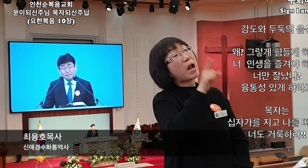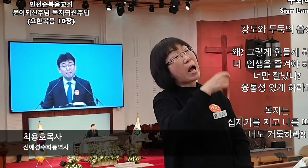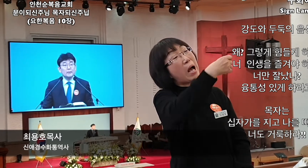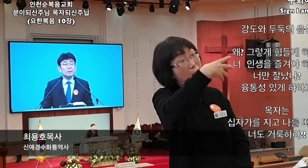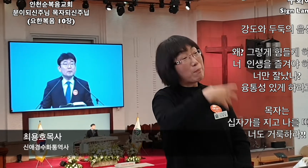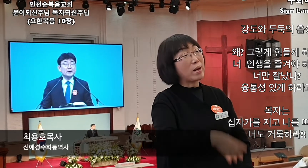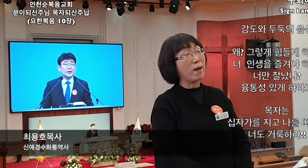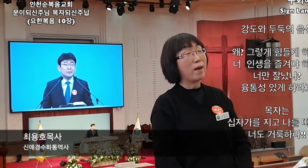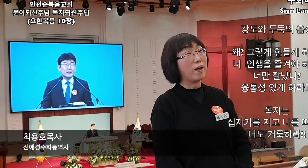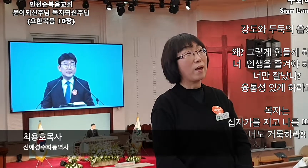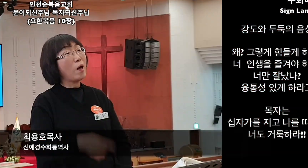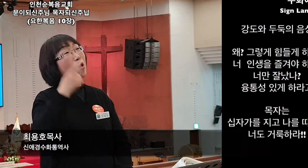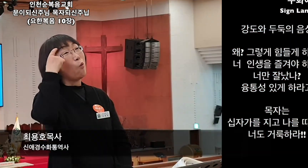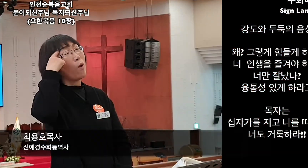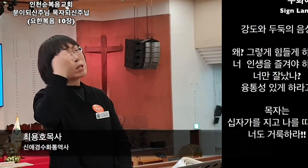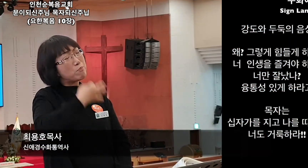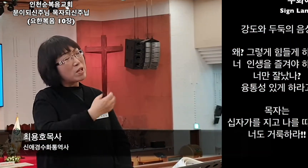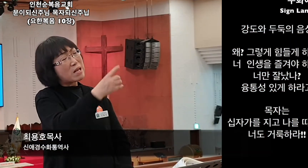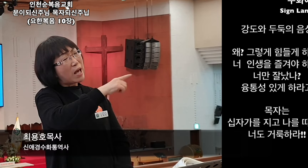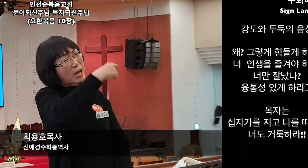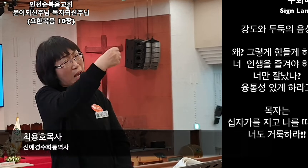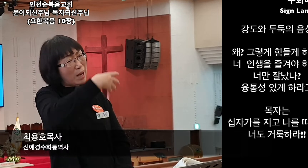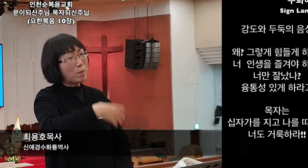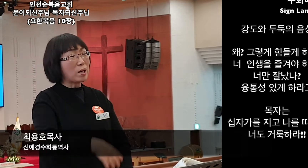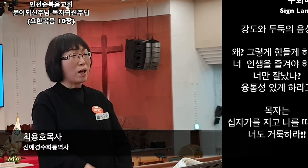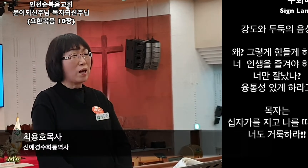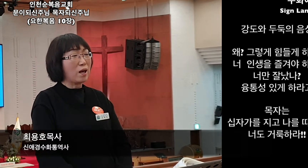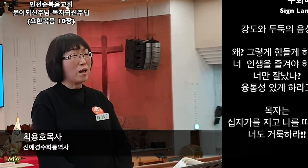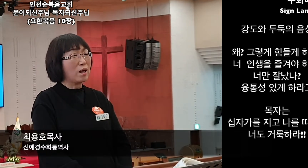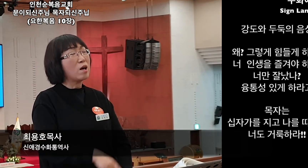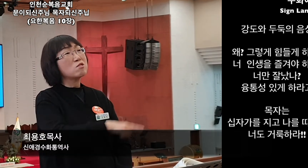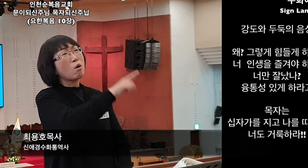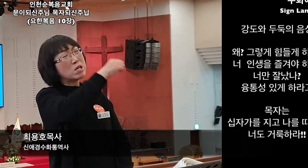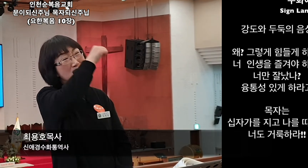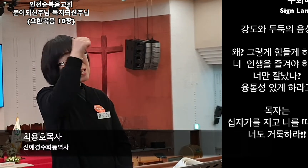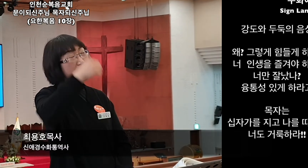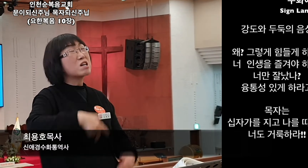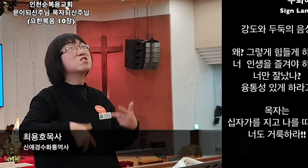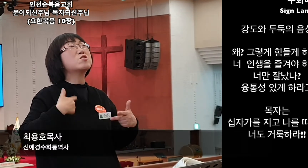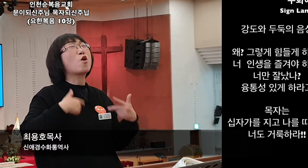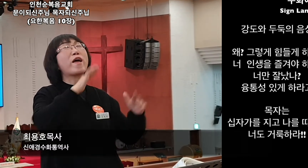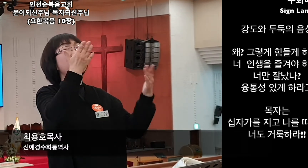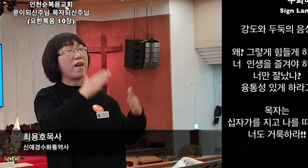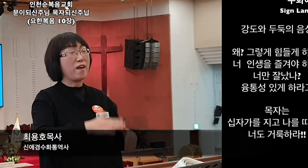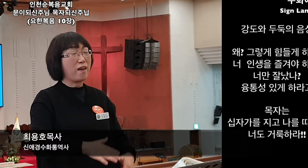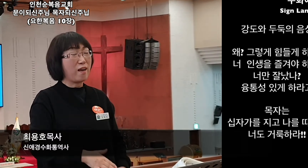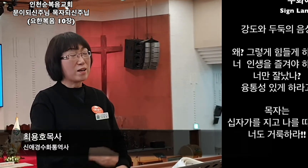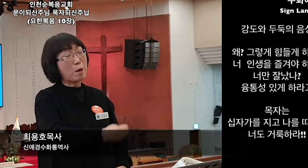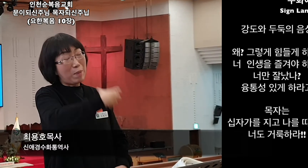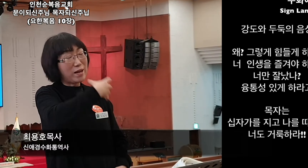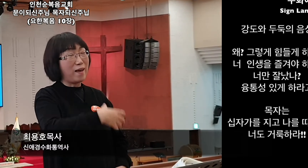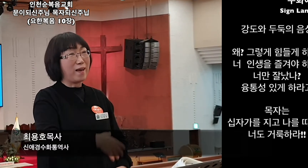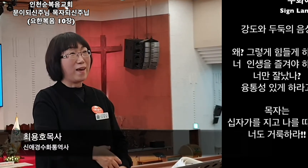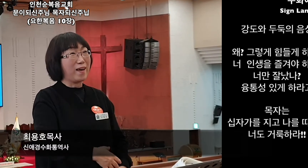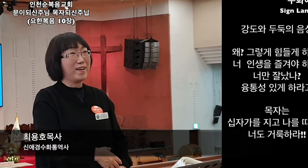말합니다. 왜 이렇게 힘들게 사니? 라고 말합니다. 너 인생을 좀 즐겨야 되는 거 아니니? 라고 말합니다.